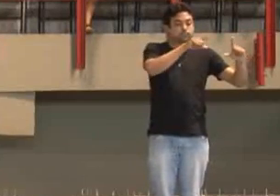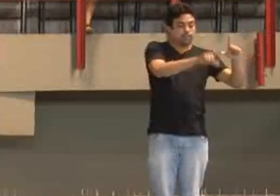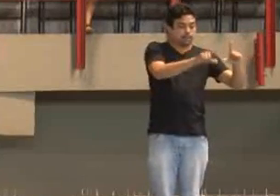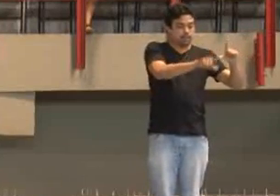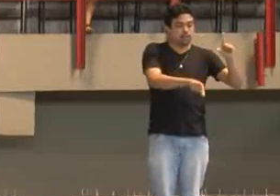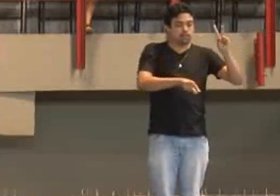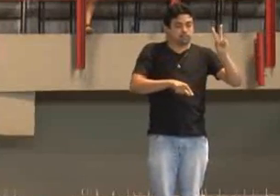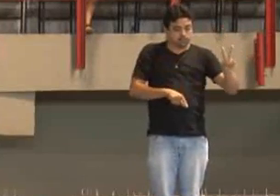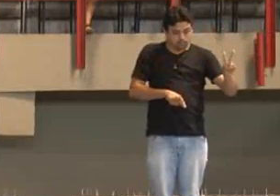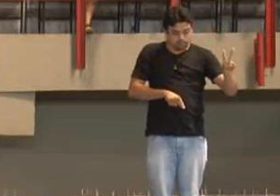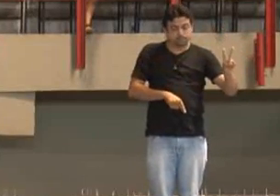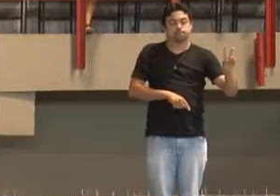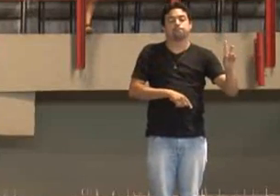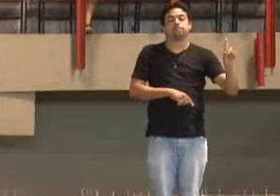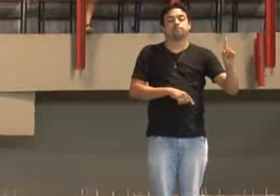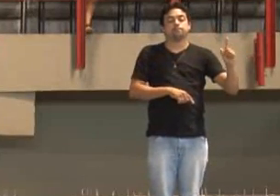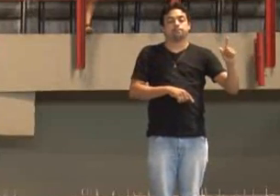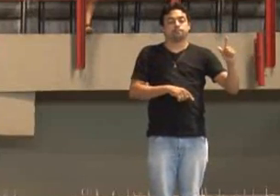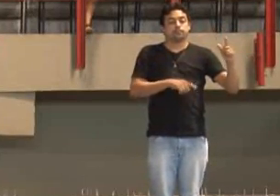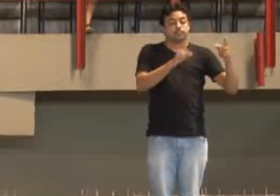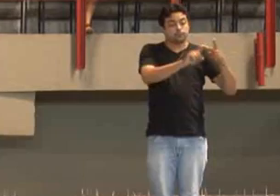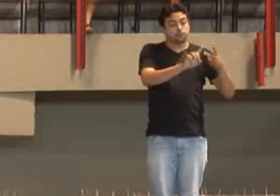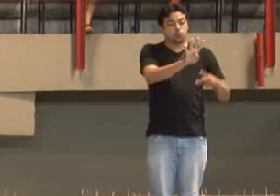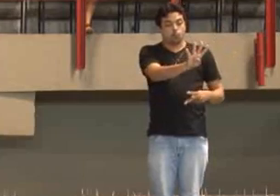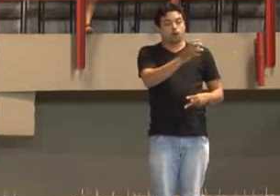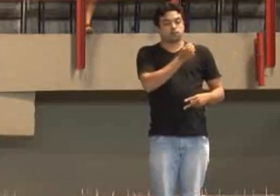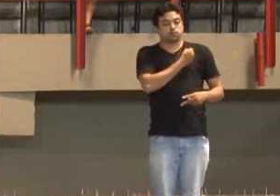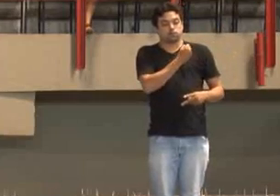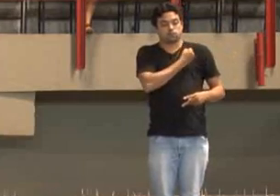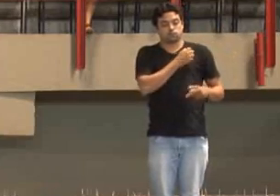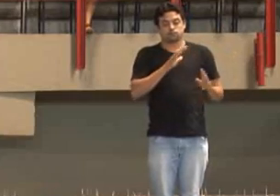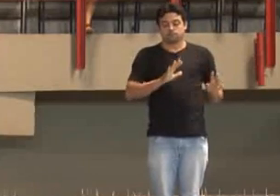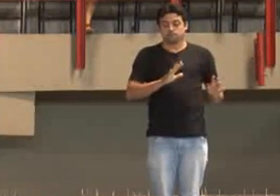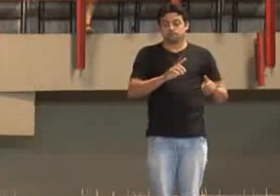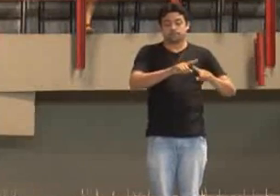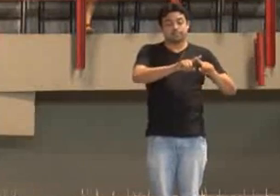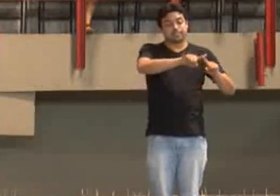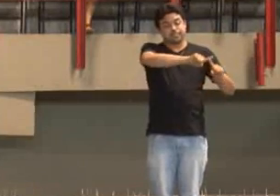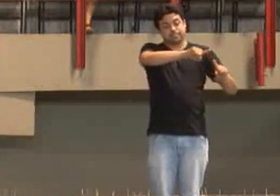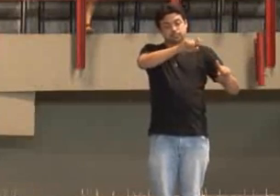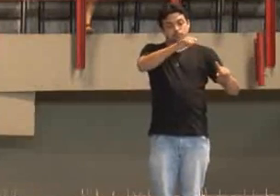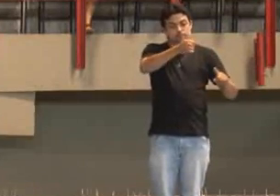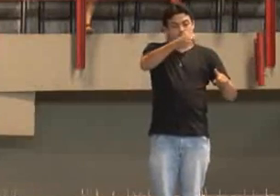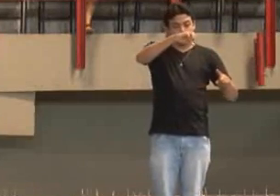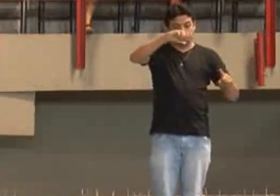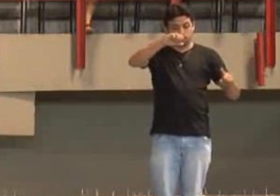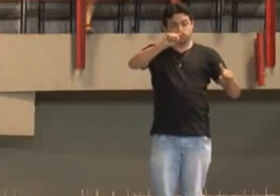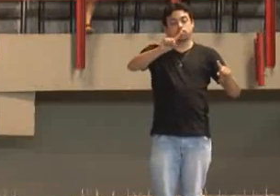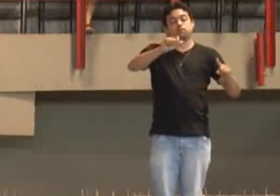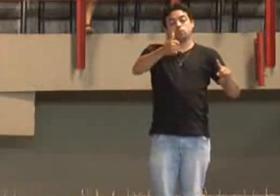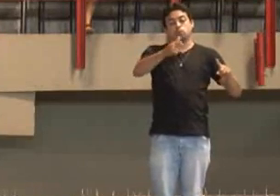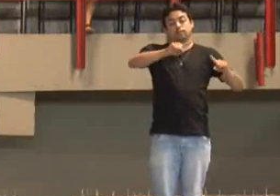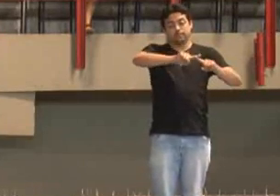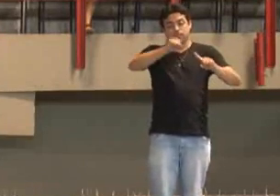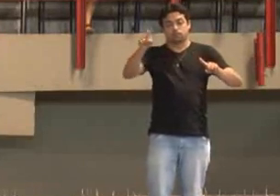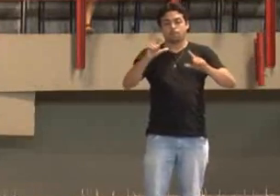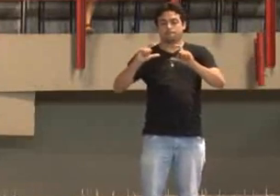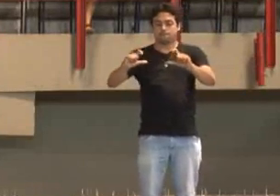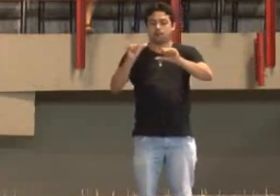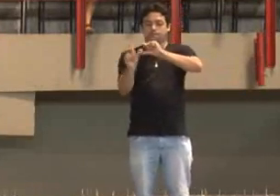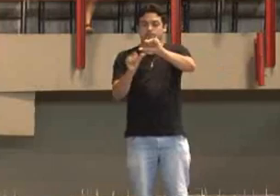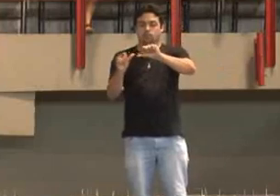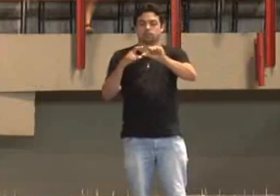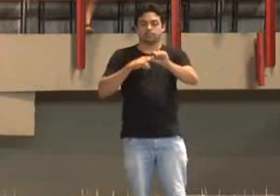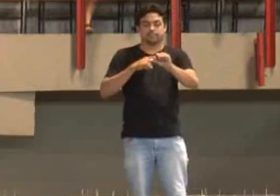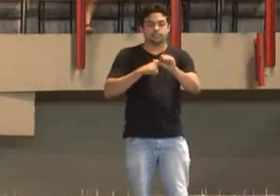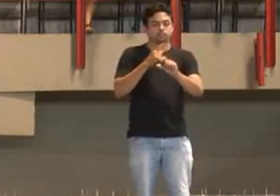tinha 2 letras, né, e 4 algarismos. Depois de 1991, essas placas mudaram. Elas não